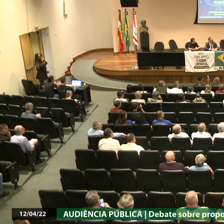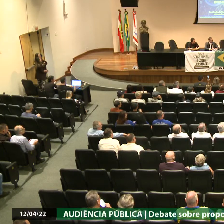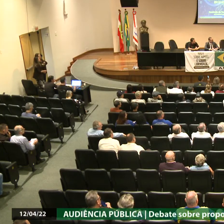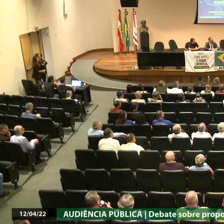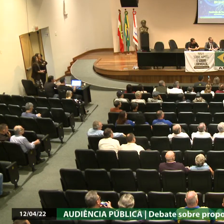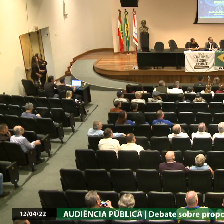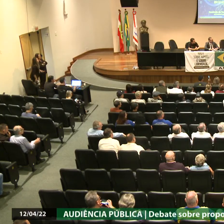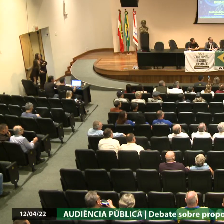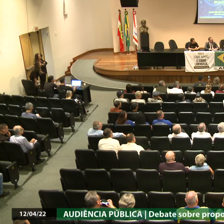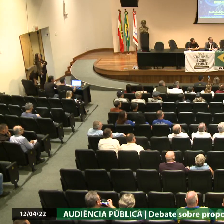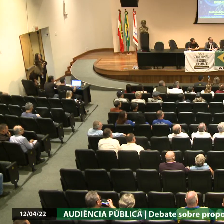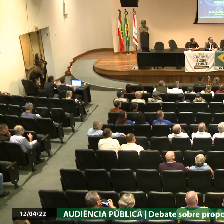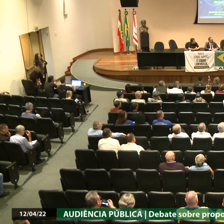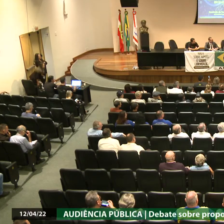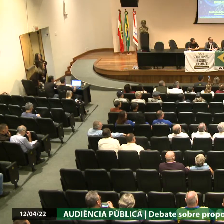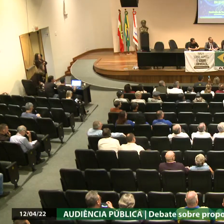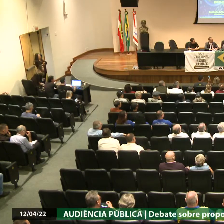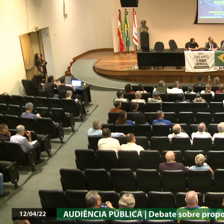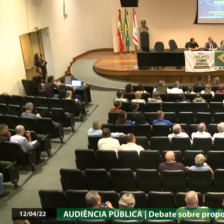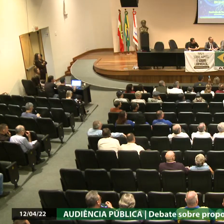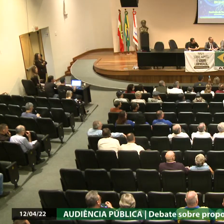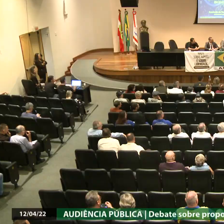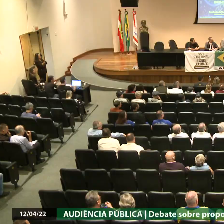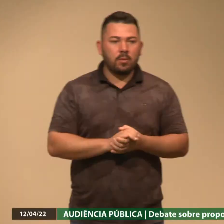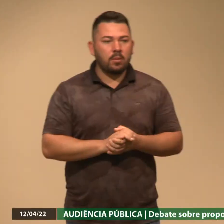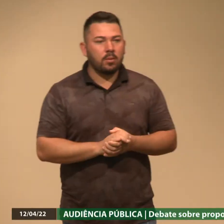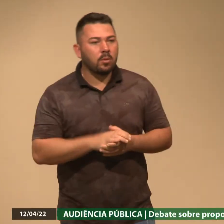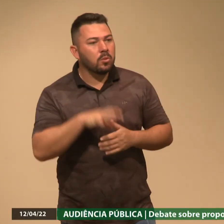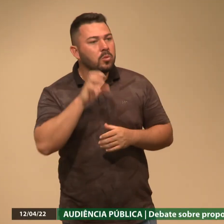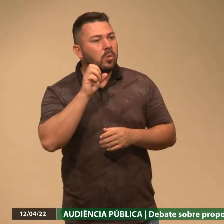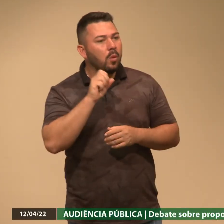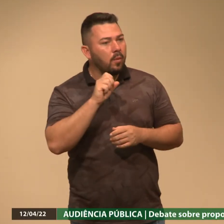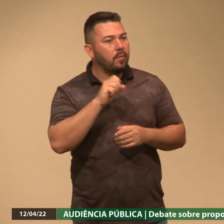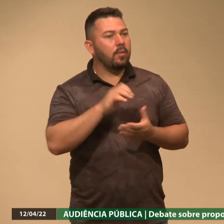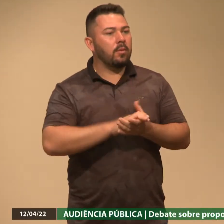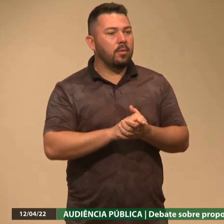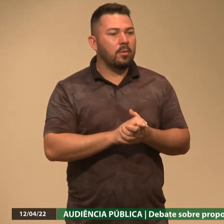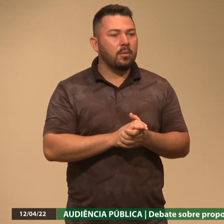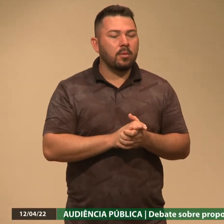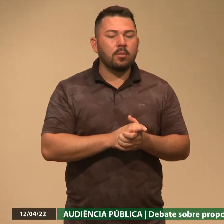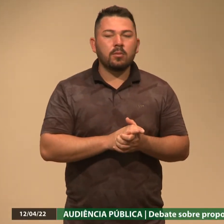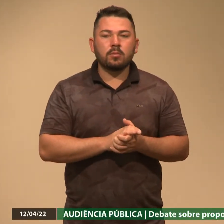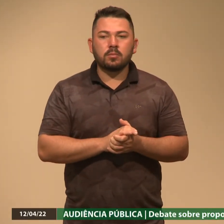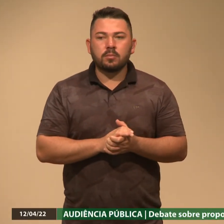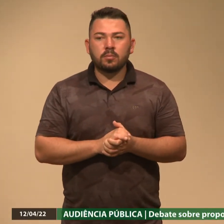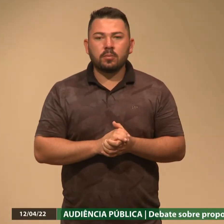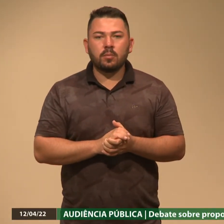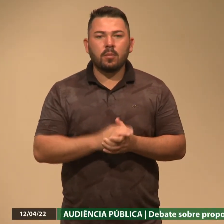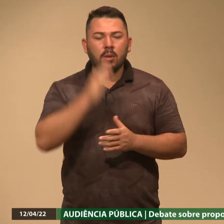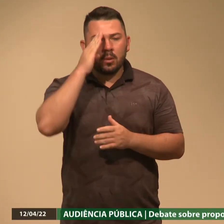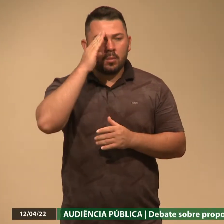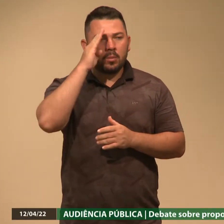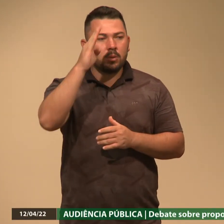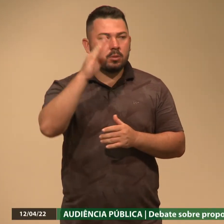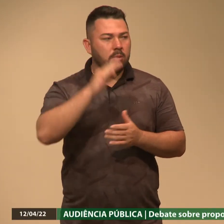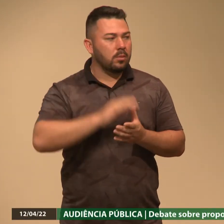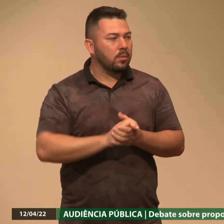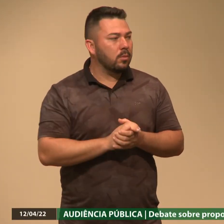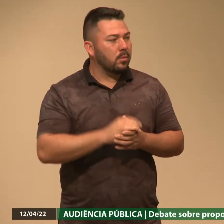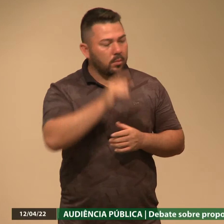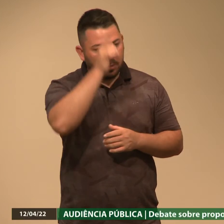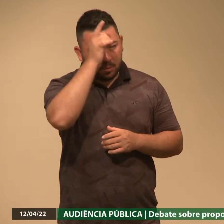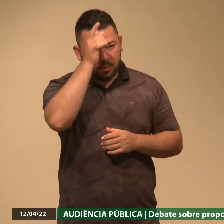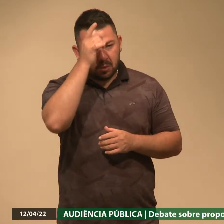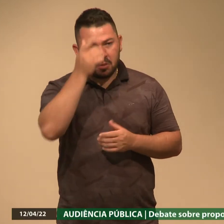toda mesa meu muito obrigada por estarem aqui nos ouvindo ouvindo os nossos anseios e principalmente o